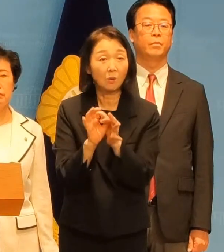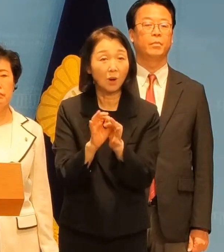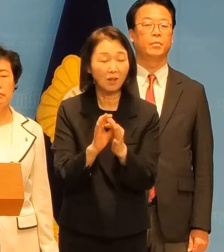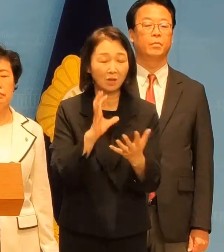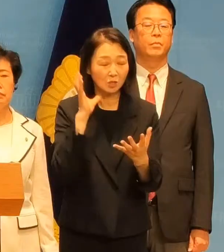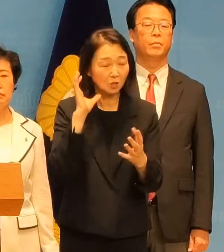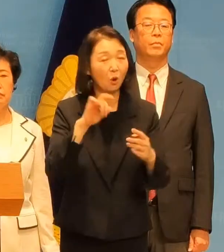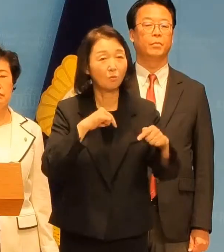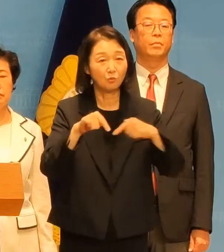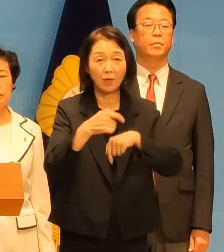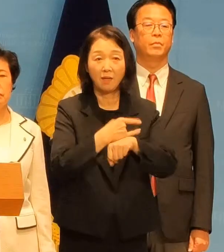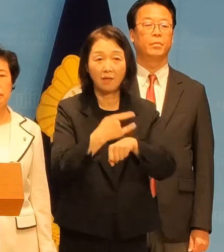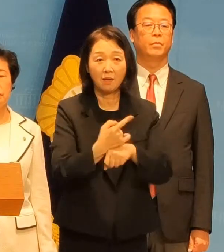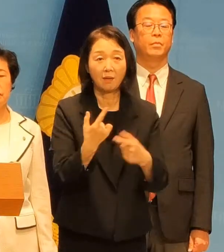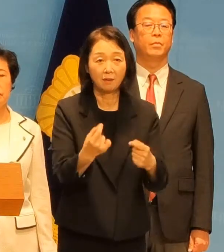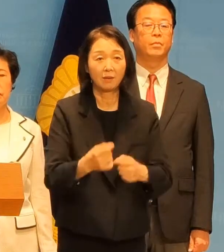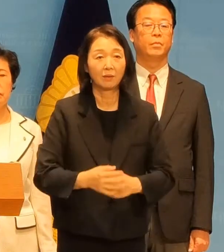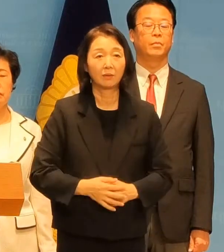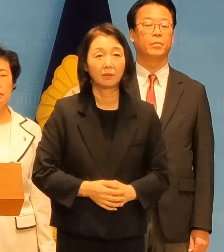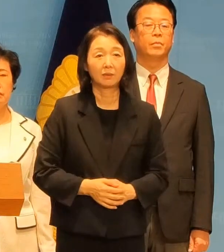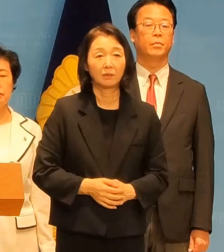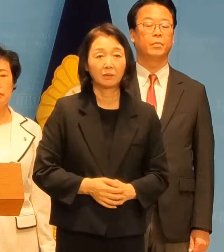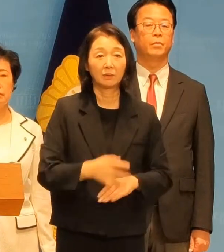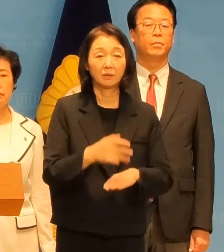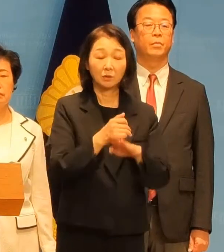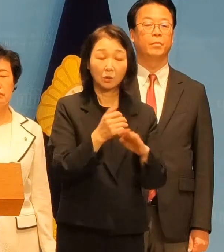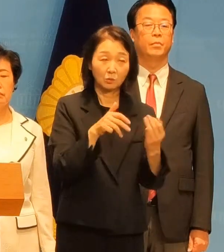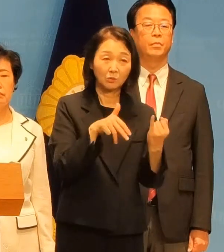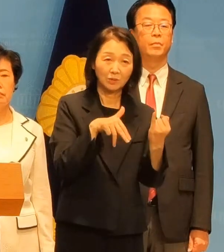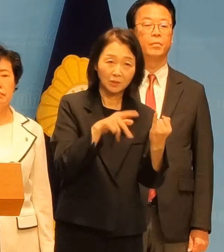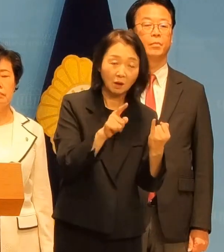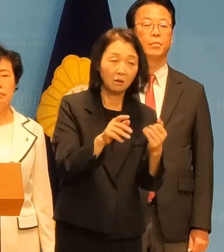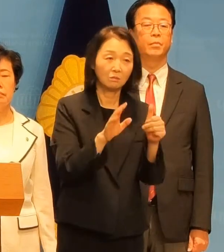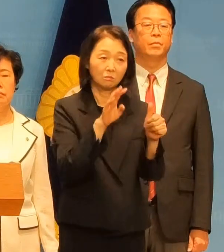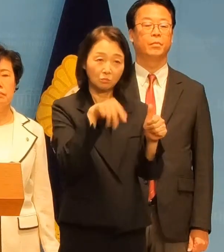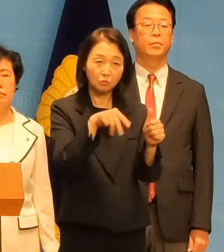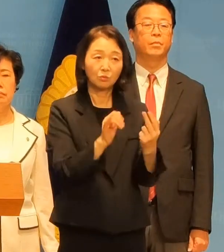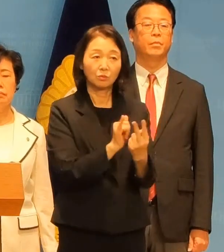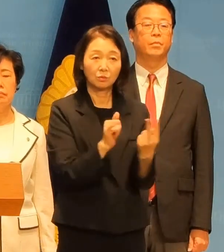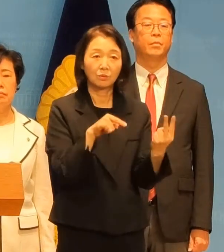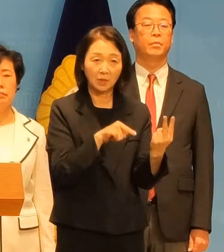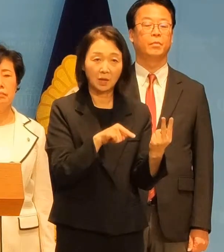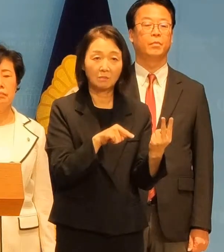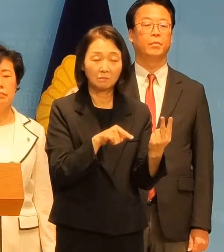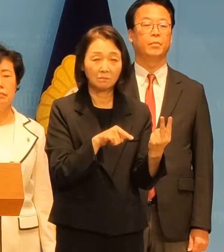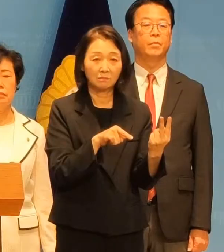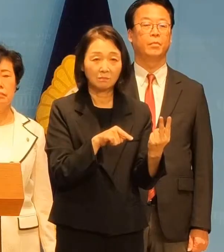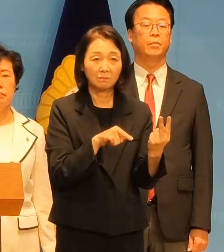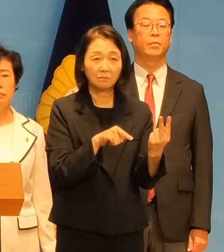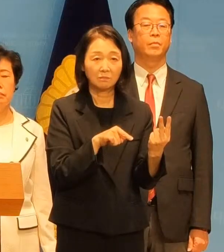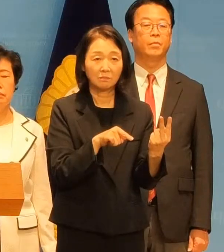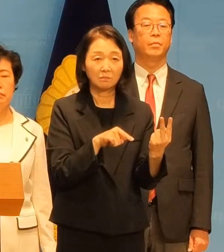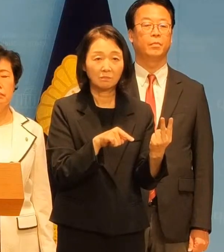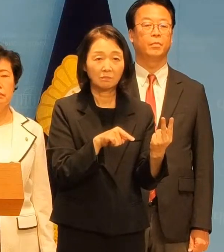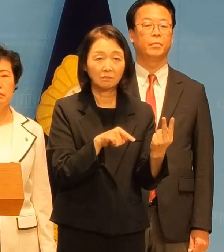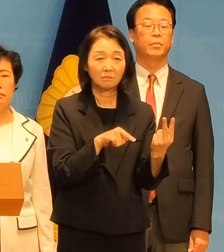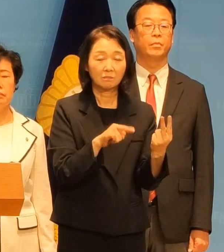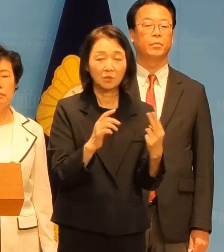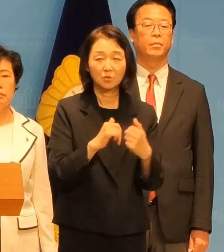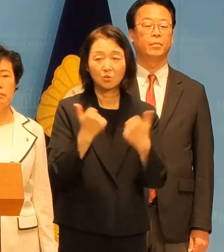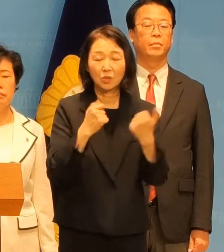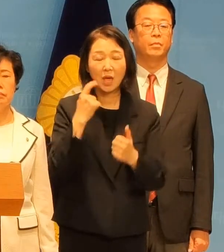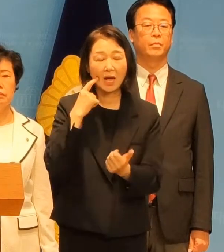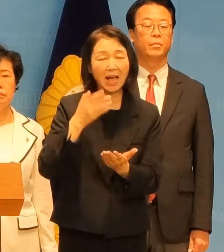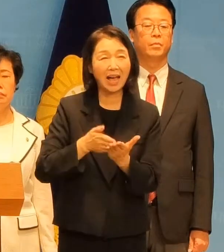청문회를 실시함으로써 서영교 의원, 부승찬 의원이 국회를